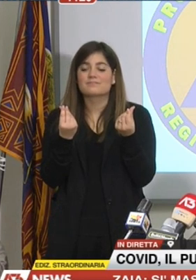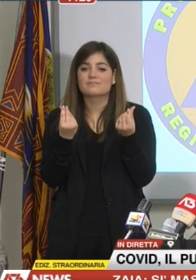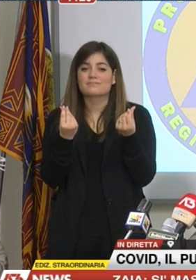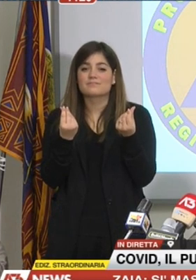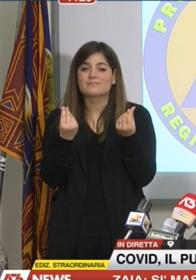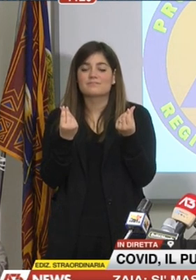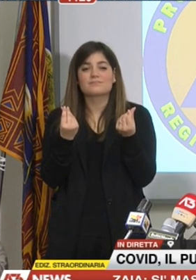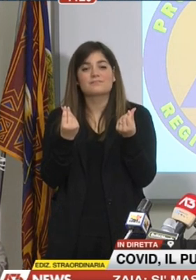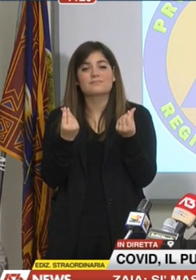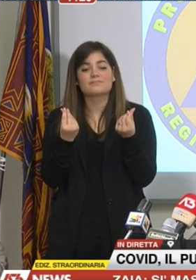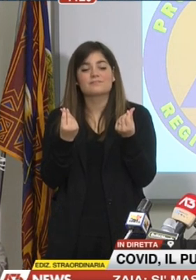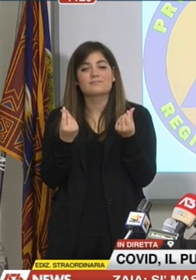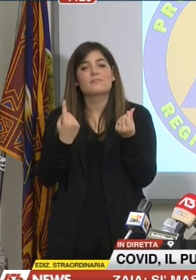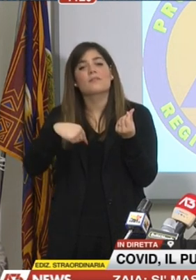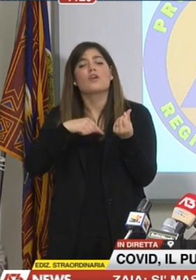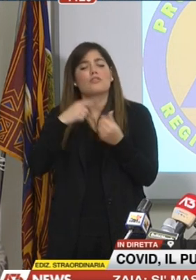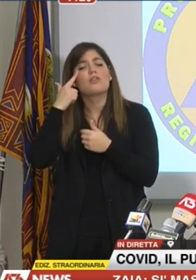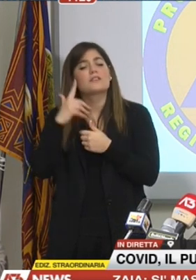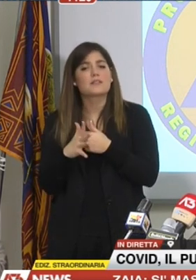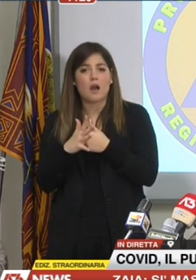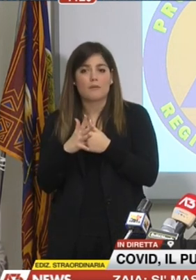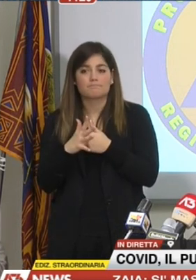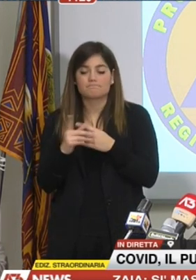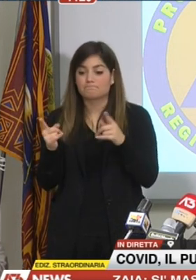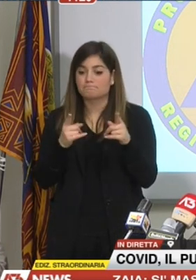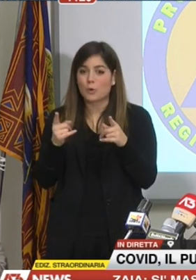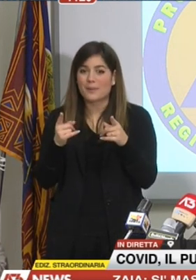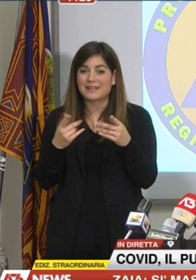prigionieri, sappiamo che nelle emergenze, no?